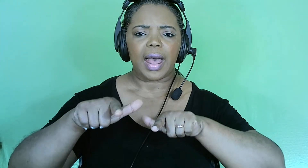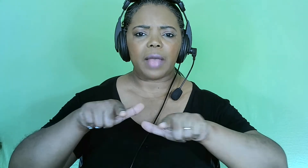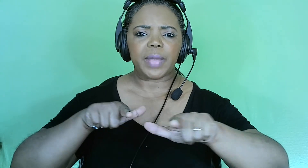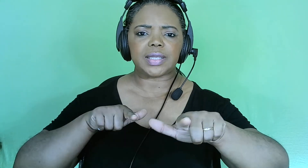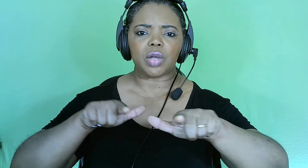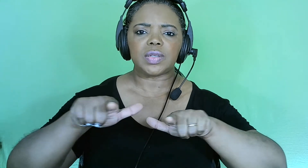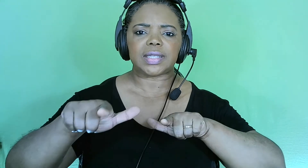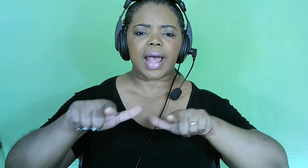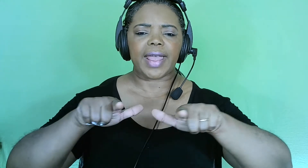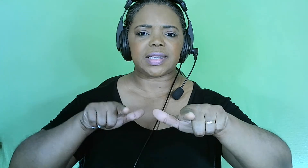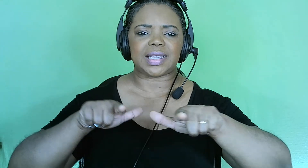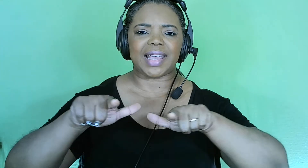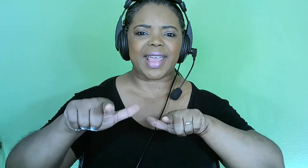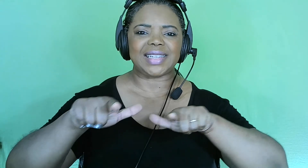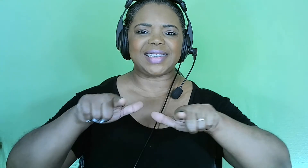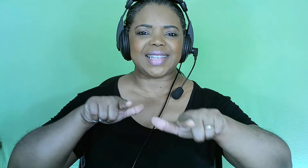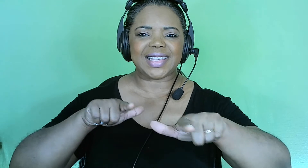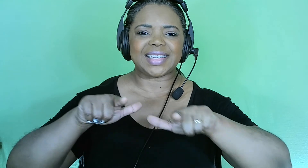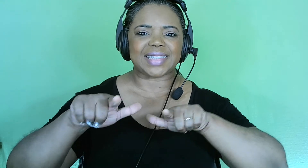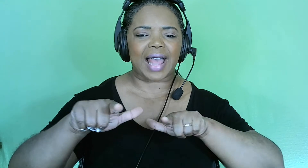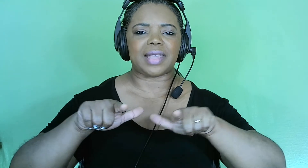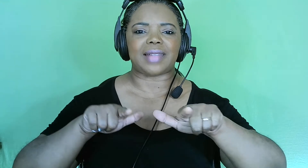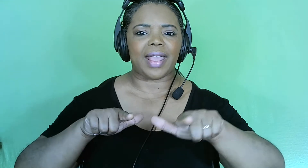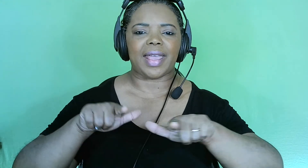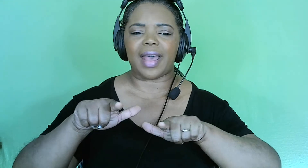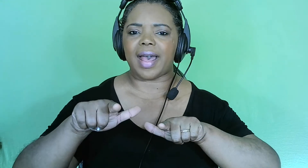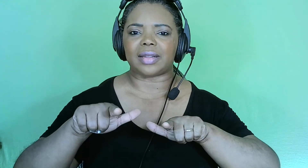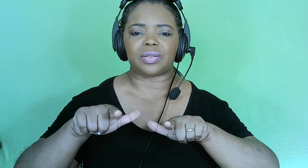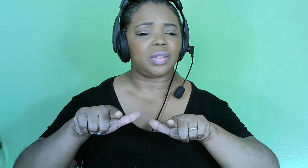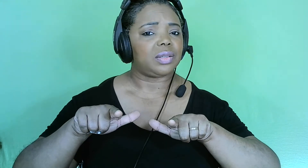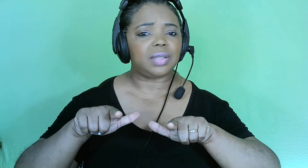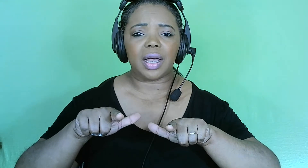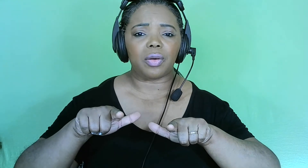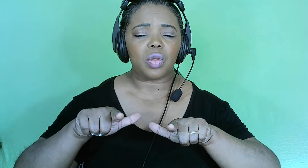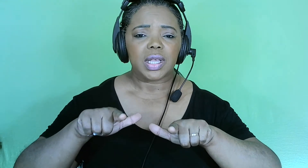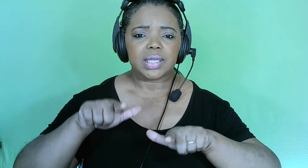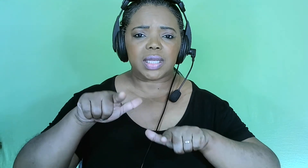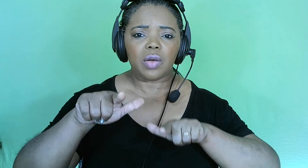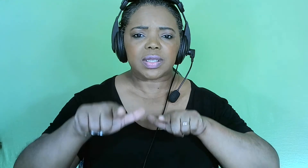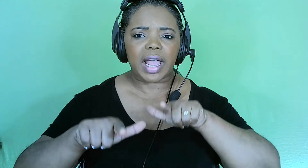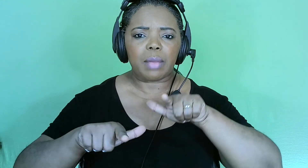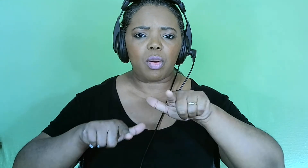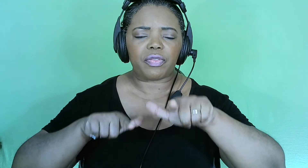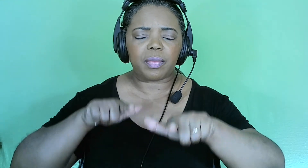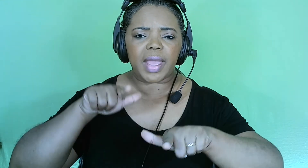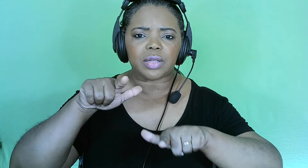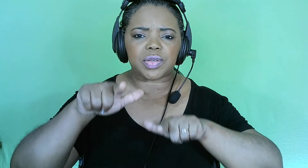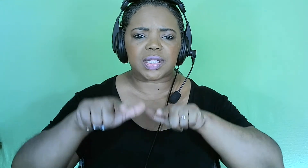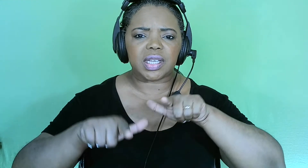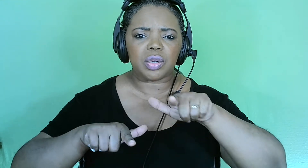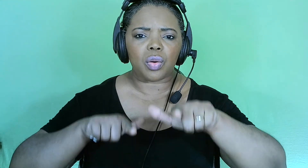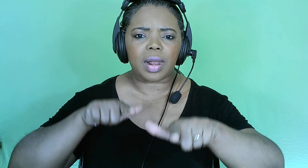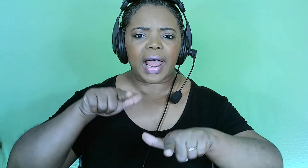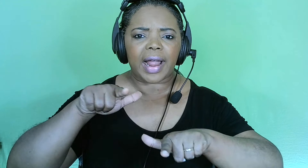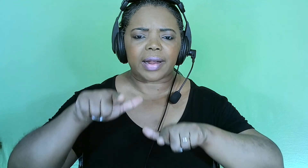Ah, mas se eu usar esse aqui em zigue-zague, tá errado? Não. Se eu usar em movimento circular,